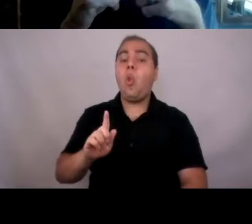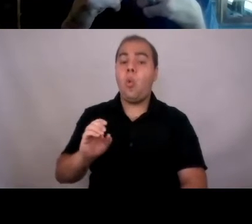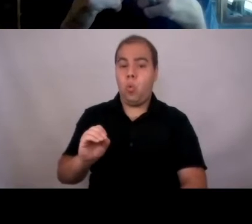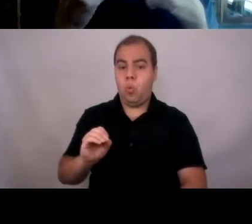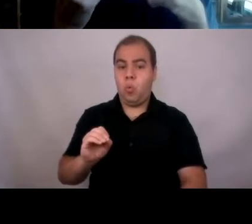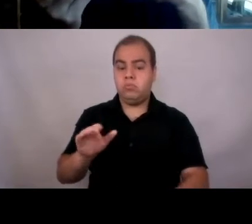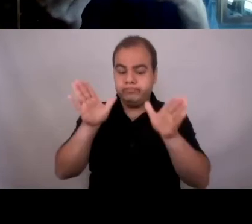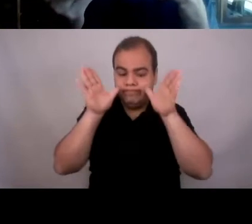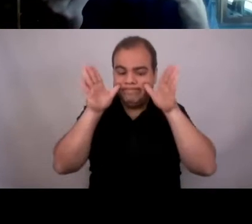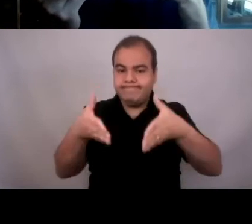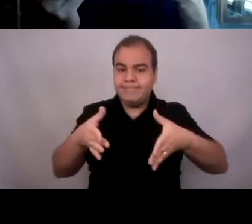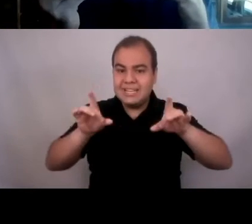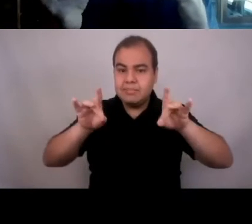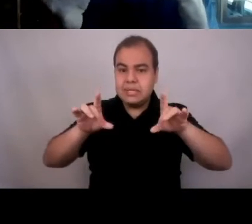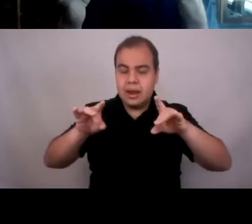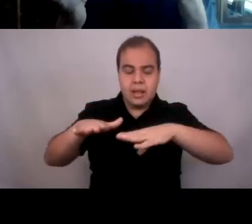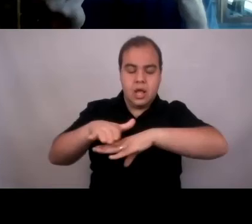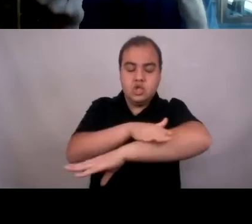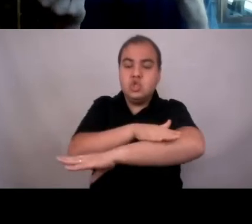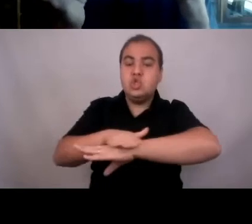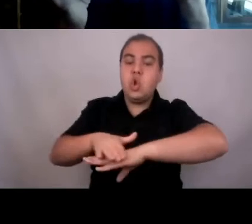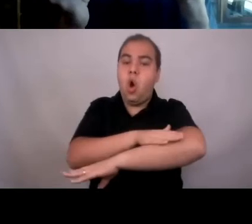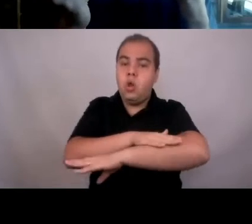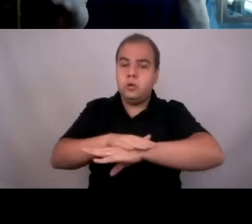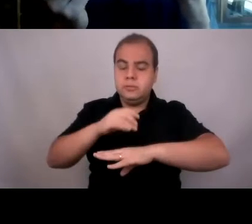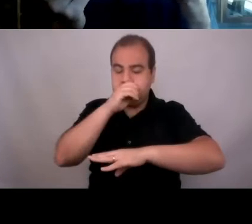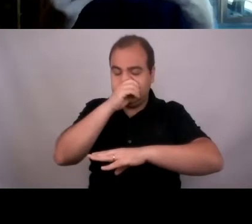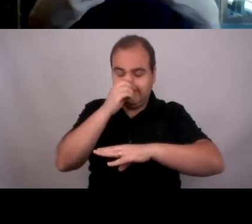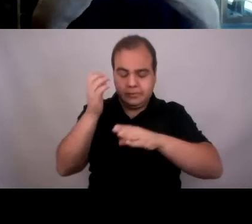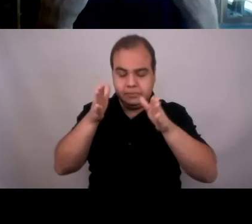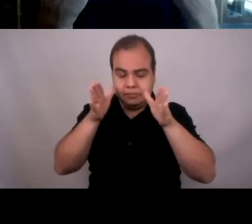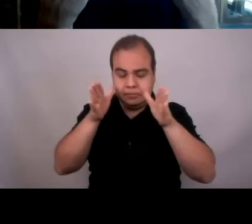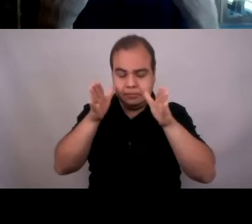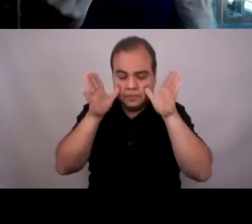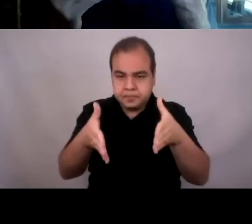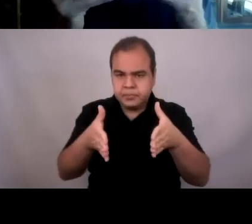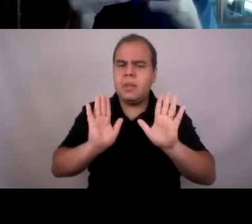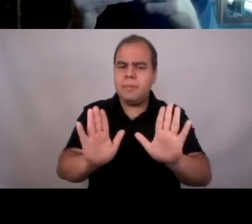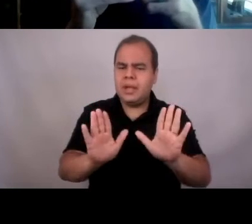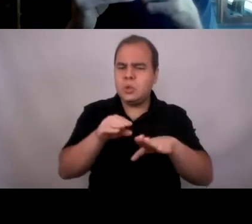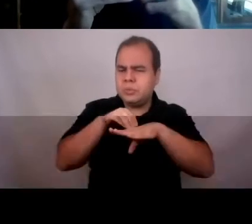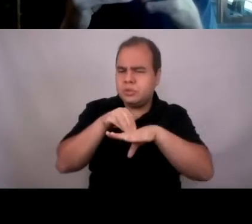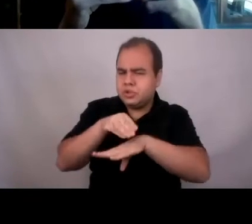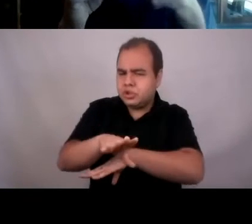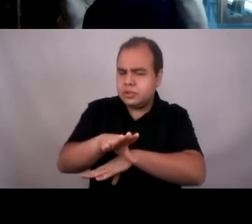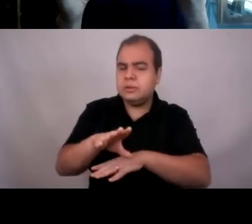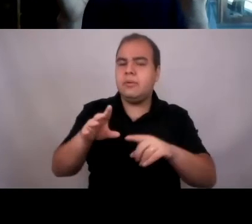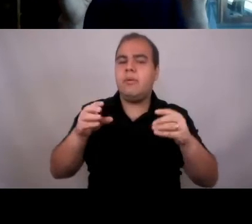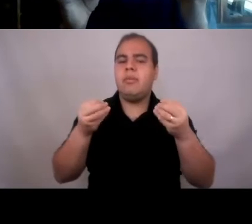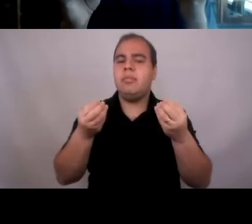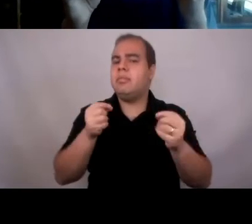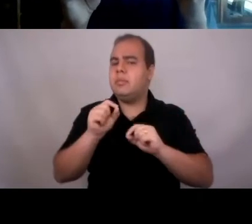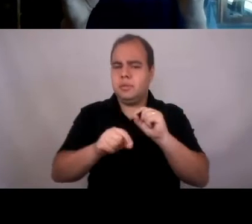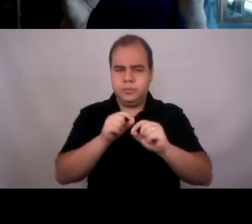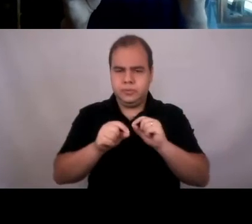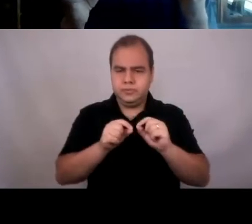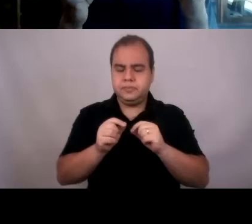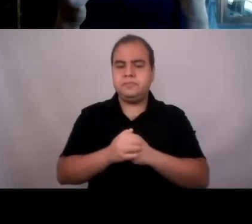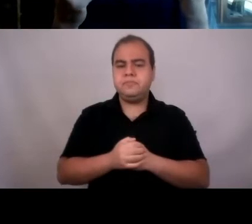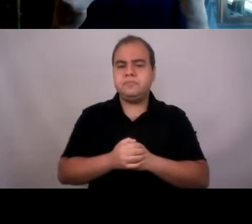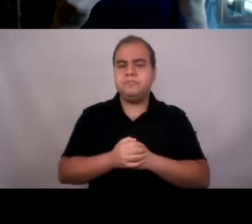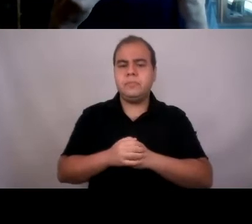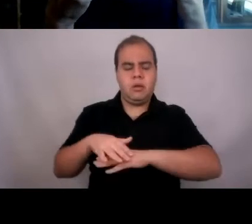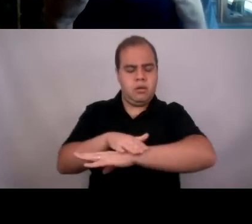especializado em solos que vai poder dizer de fato. Agora, um elemento que dá uma dica para a gente é que o latossolo